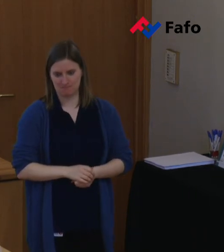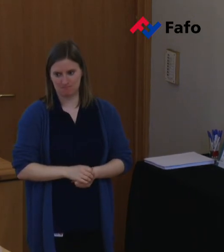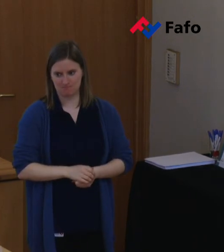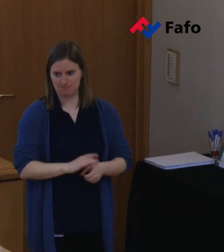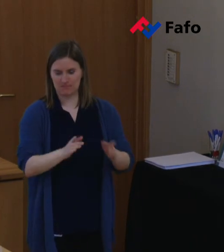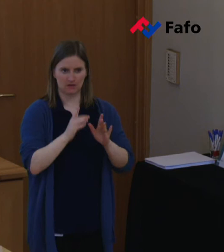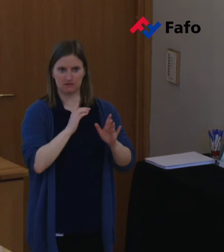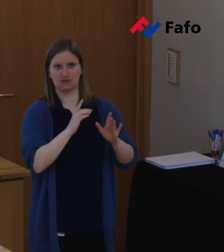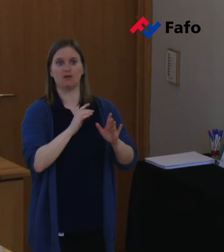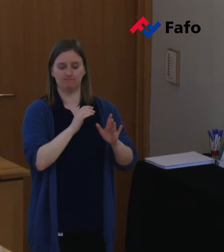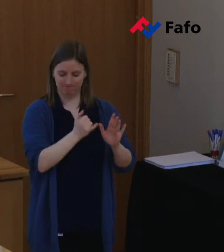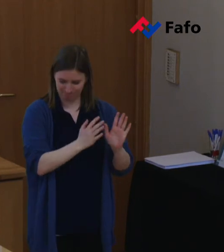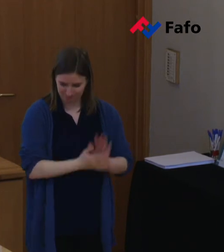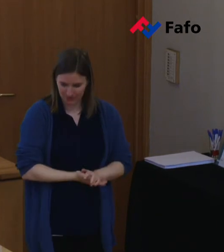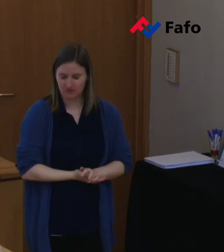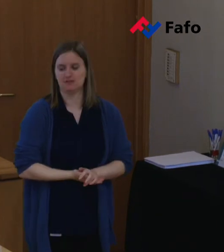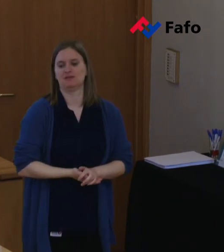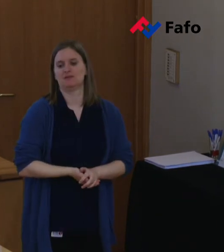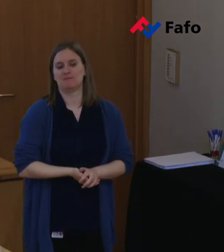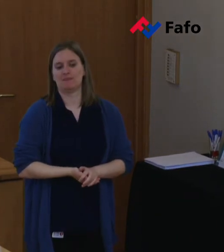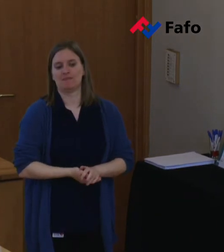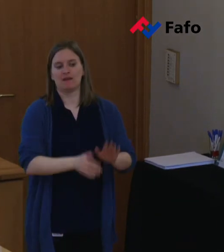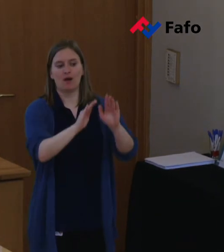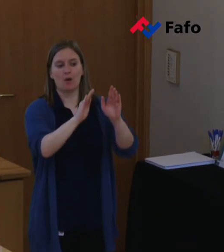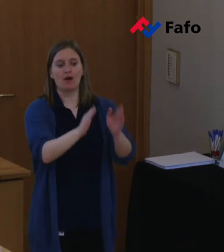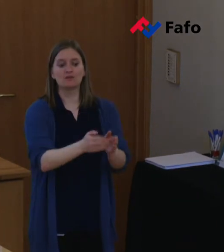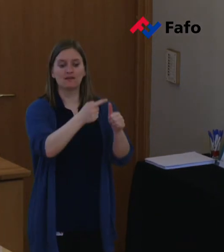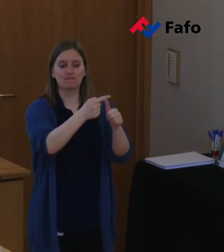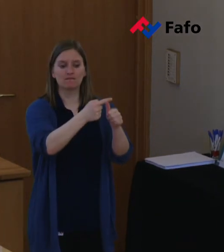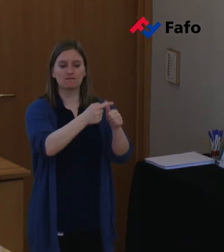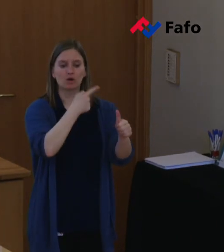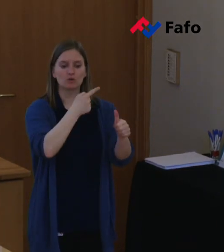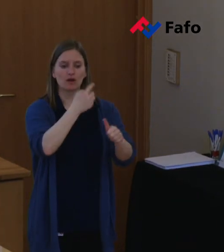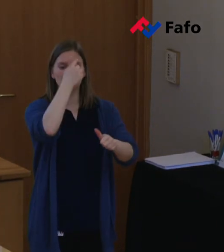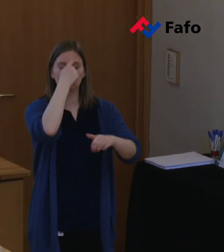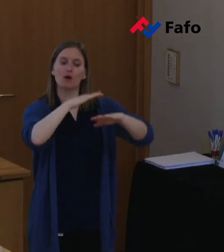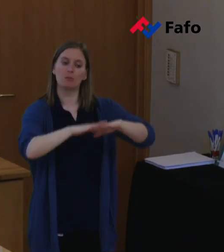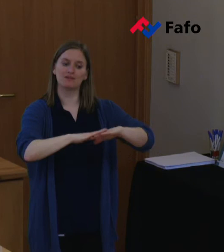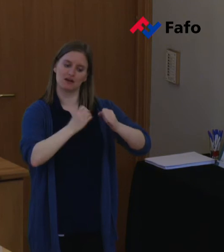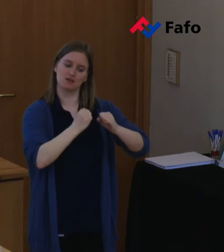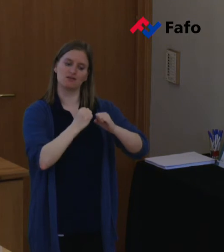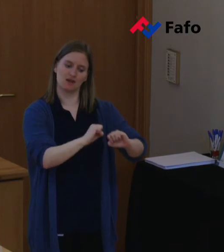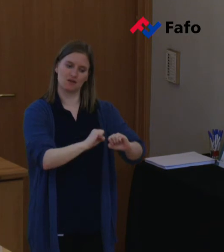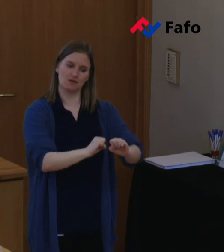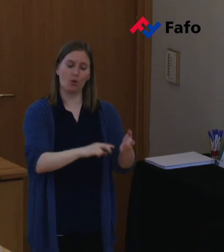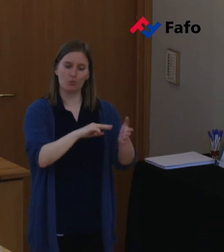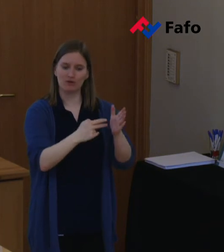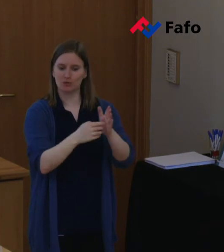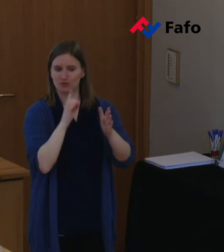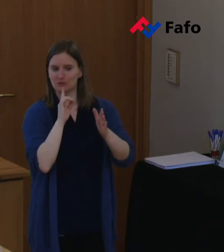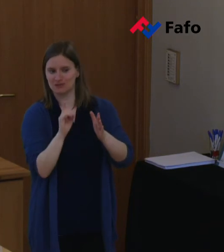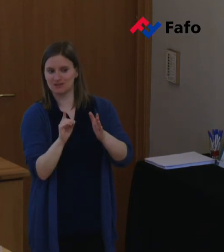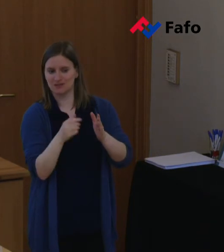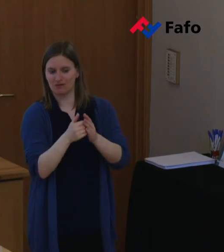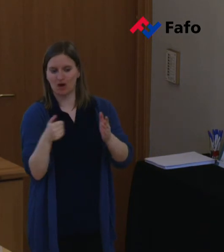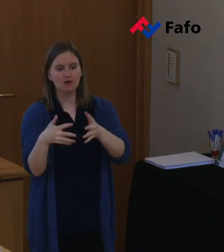Nei, skal vi se. Ikke sånn. Ja. Og Housing First en kunnskapsbasert satsning, og metoden som du sier har hentet